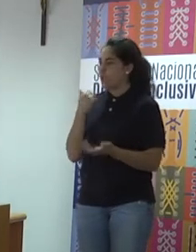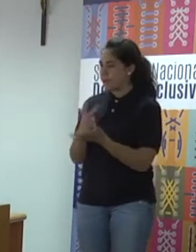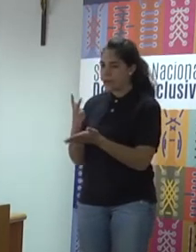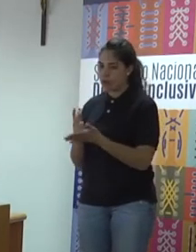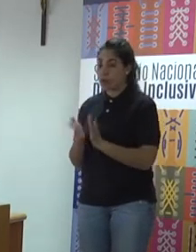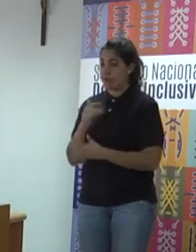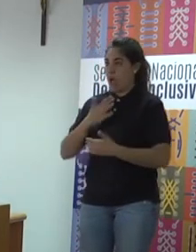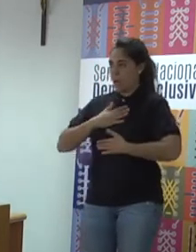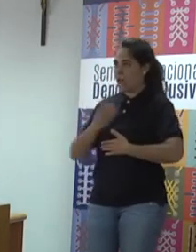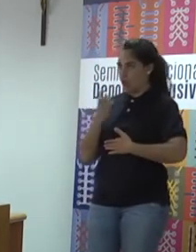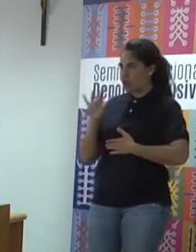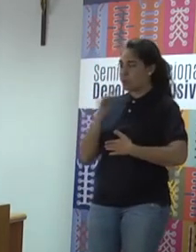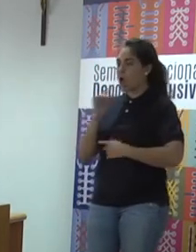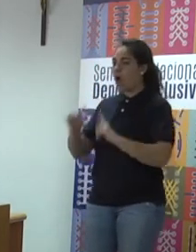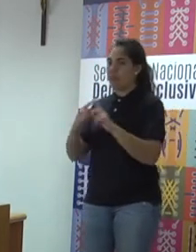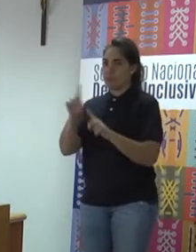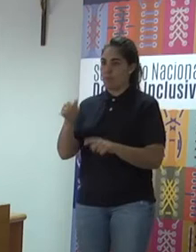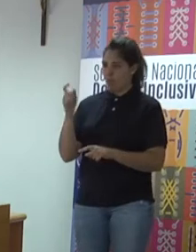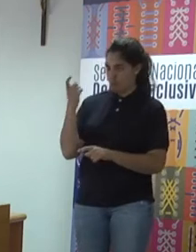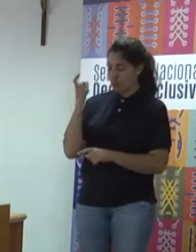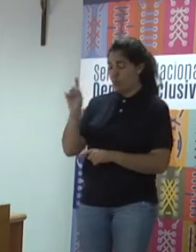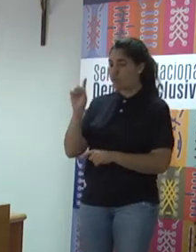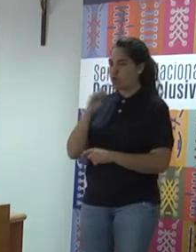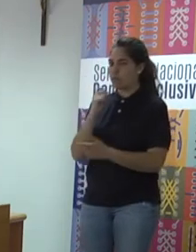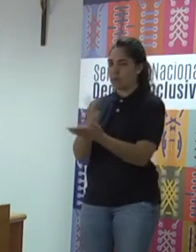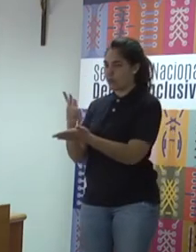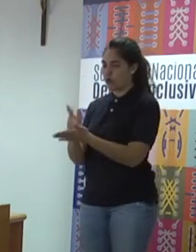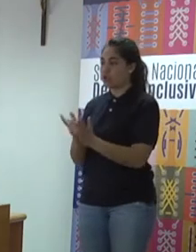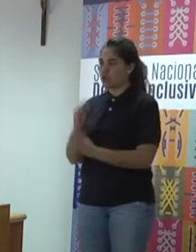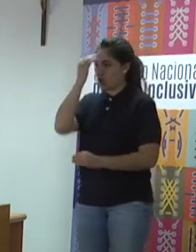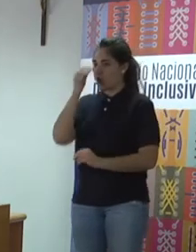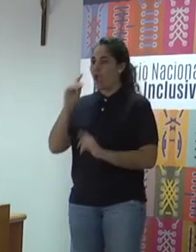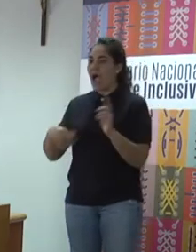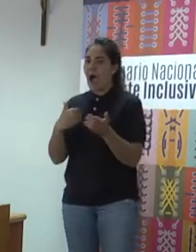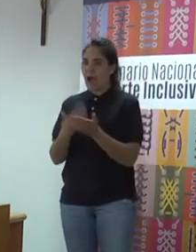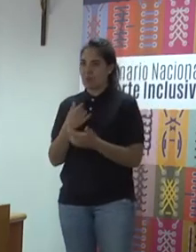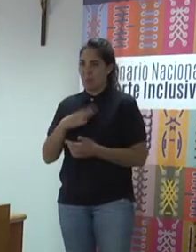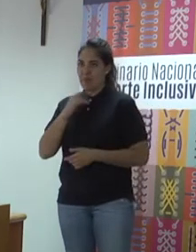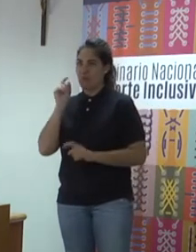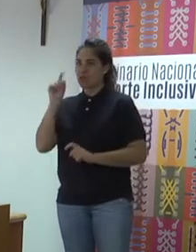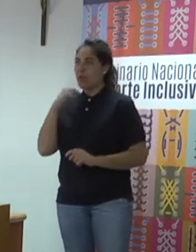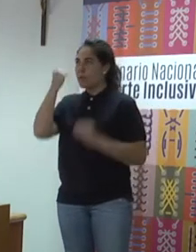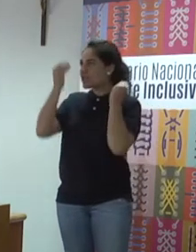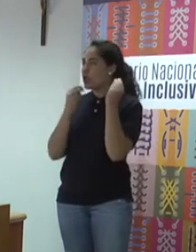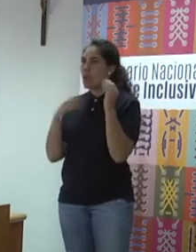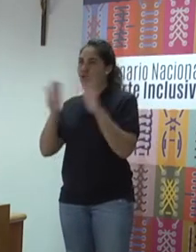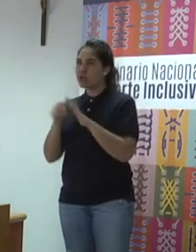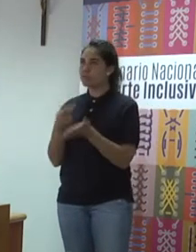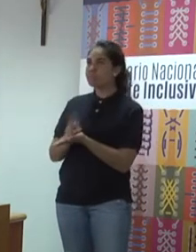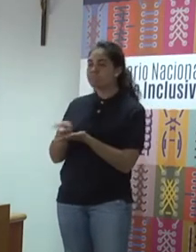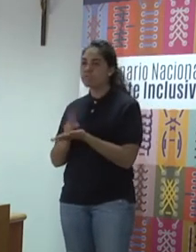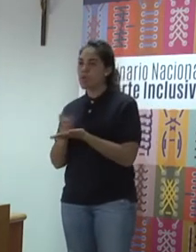no solamente a mí, sino también al profesorado. Yo creo que alguno tuvo que tener pesadillas alguna noche diciendo, a ver cómo planteo